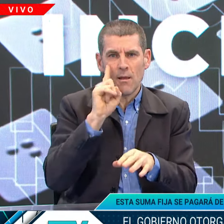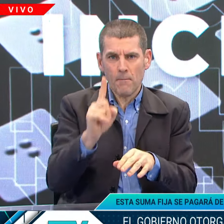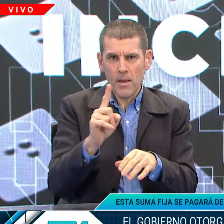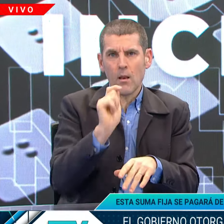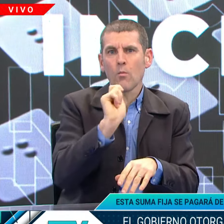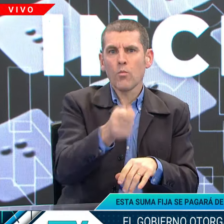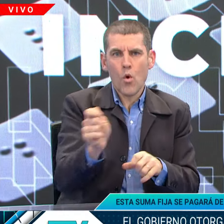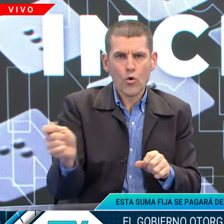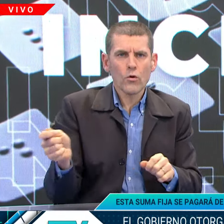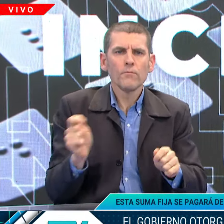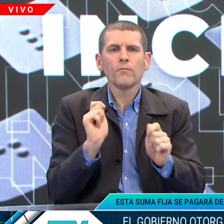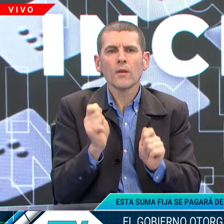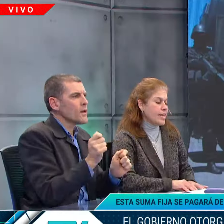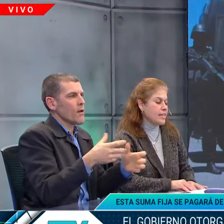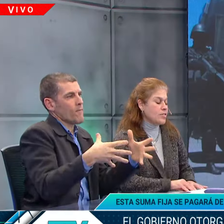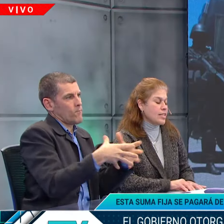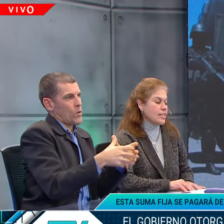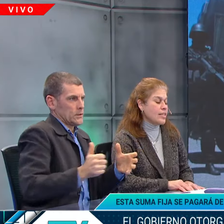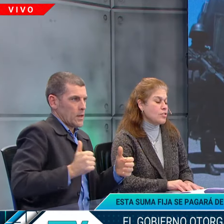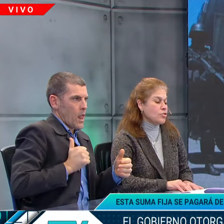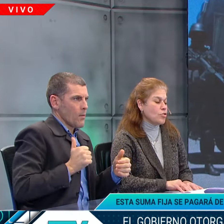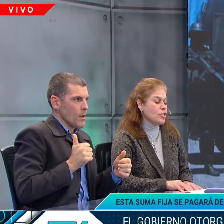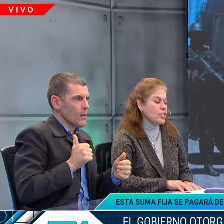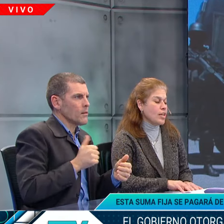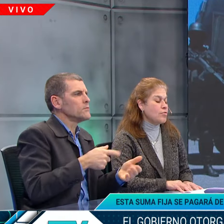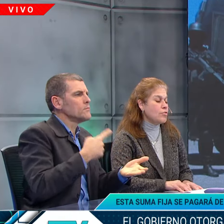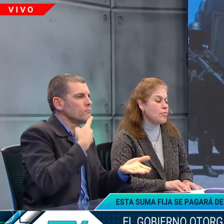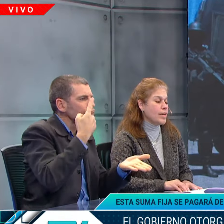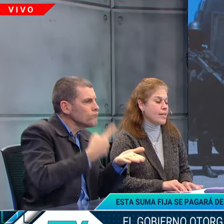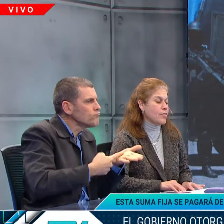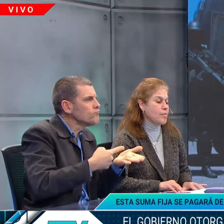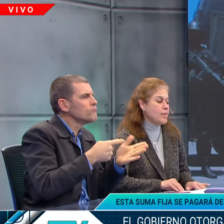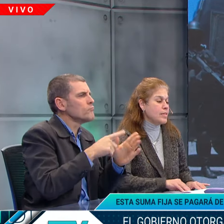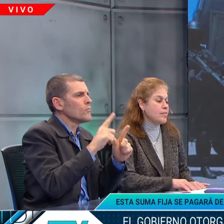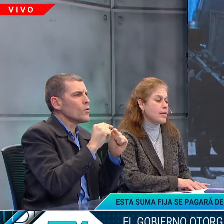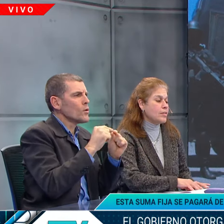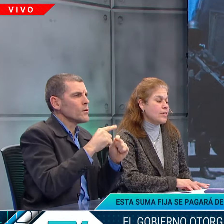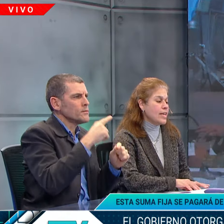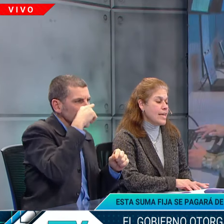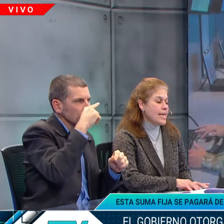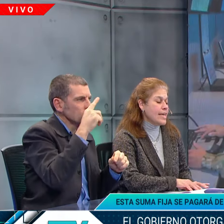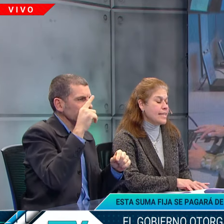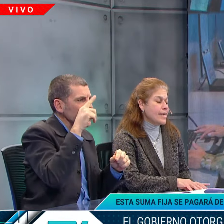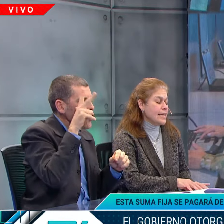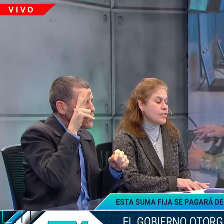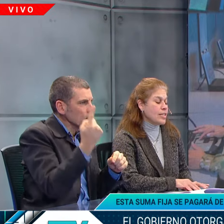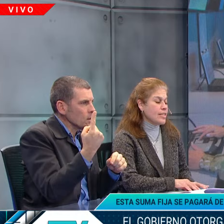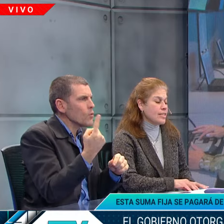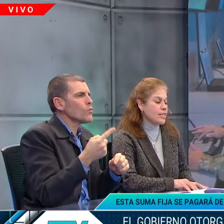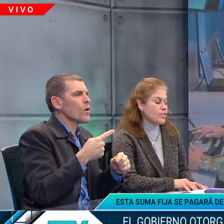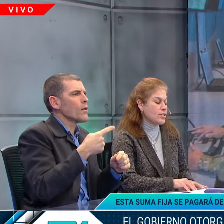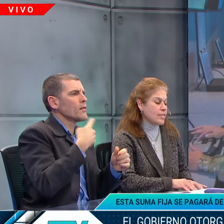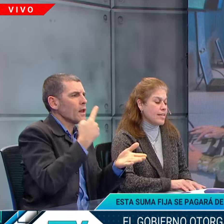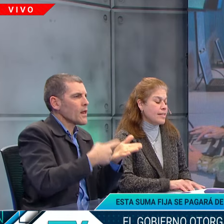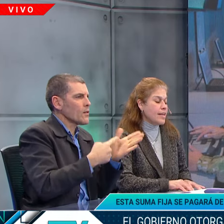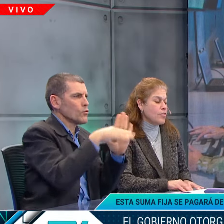fuerzas armadas según decreto 781 barra 2024 y el decreto